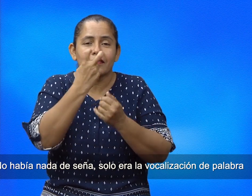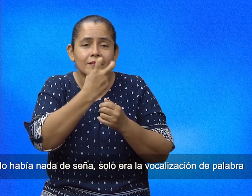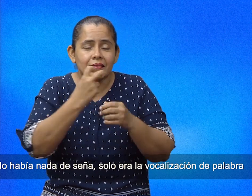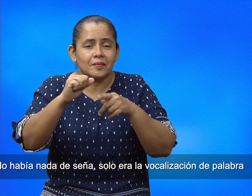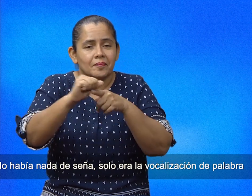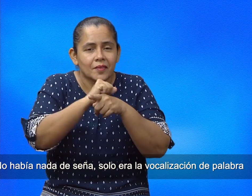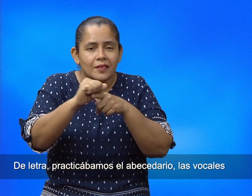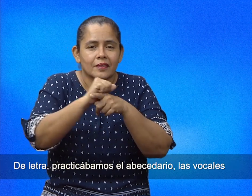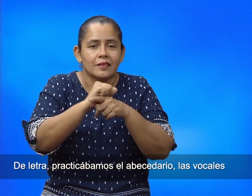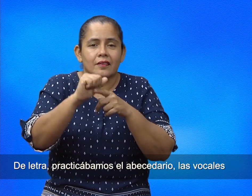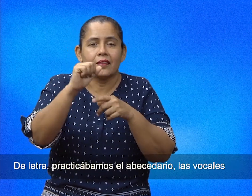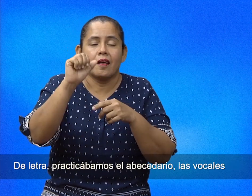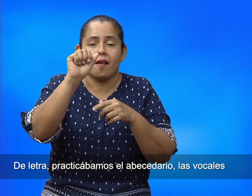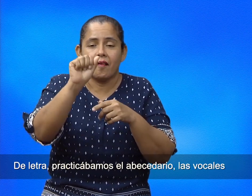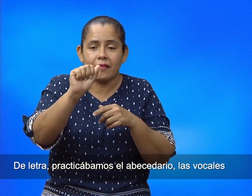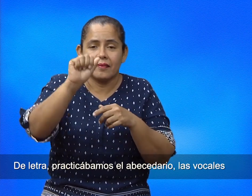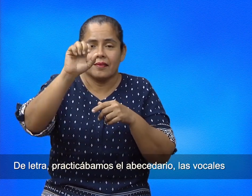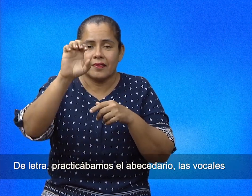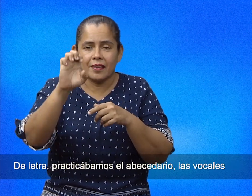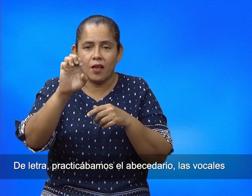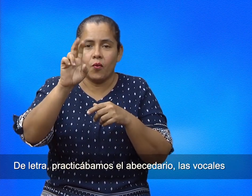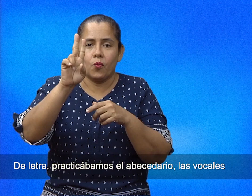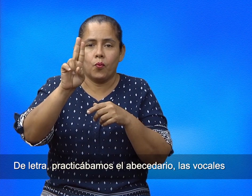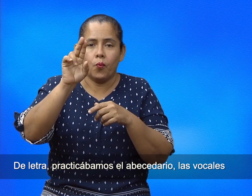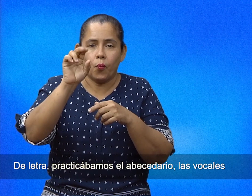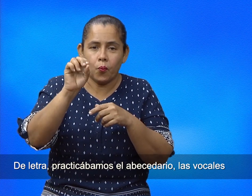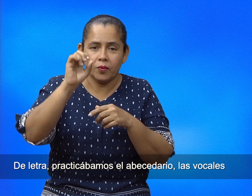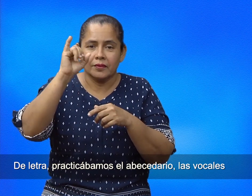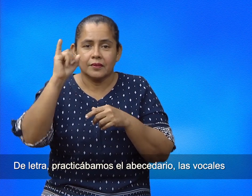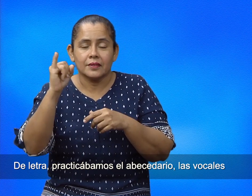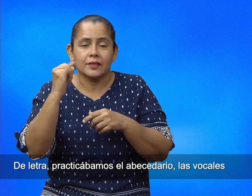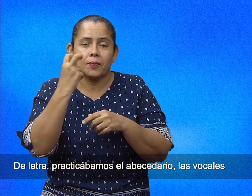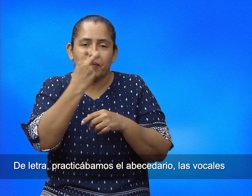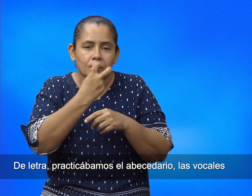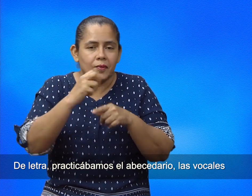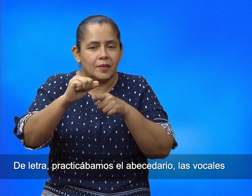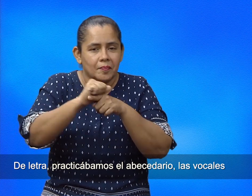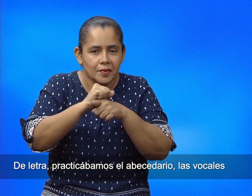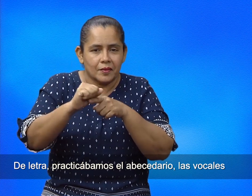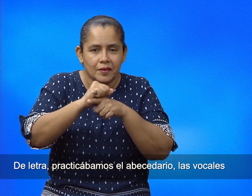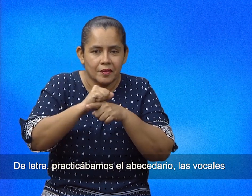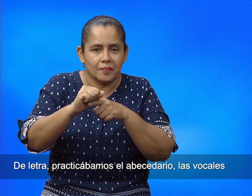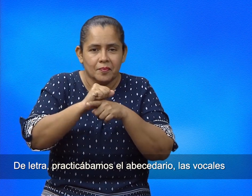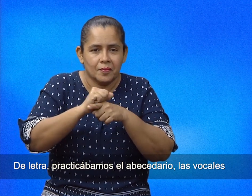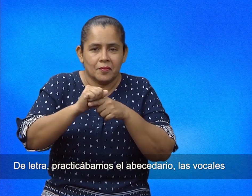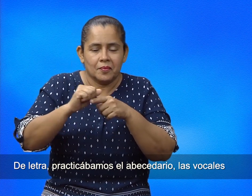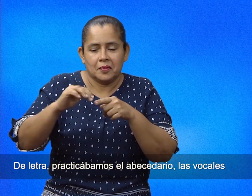de palabras, de letras. Practicábamos el abecedario, las vocales.